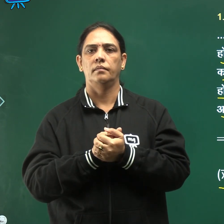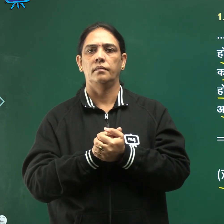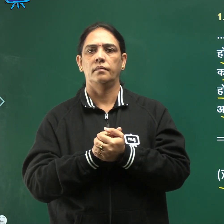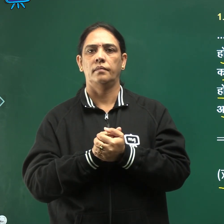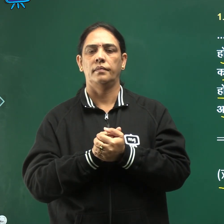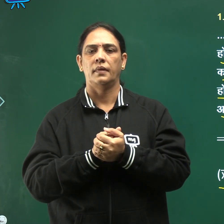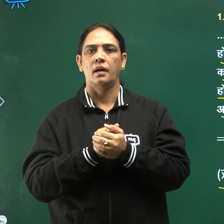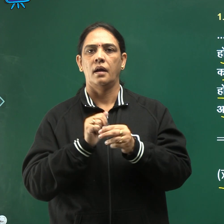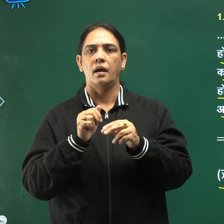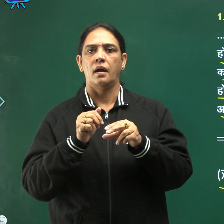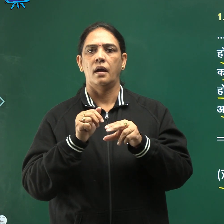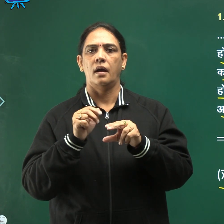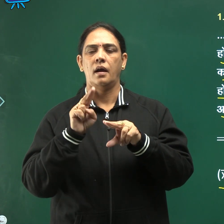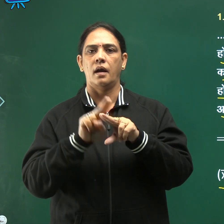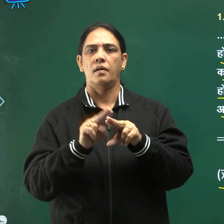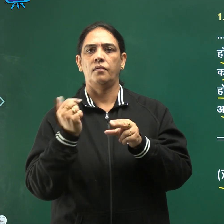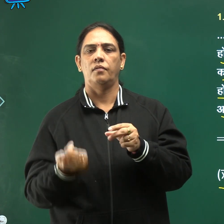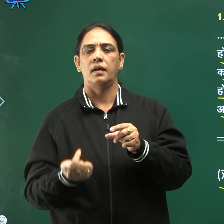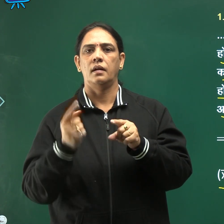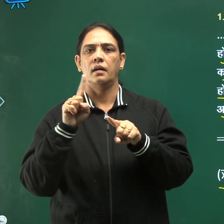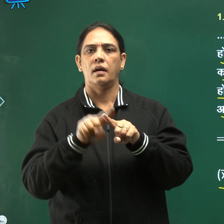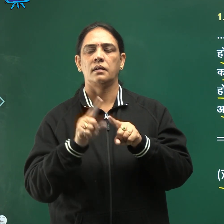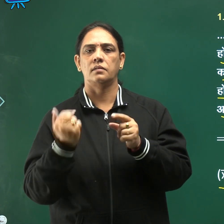f1 x1